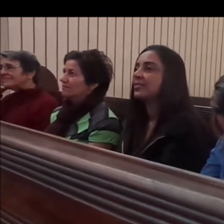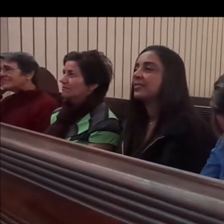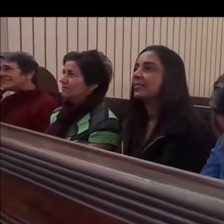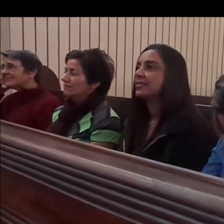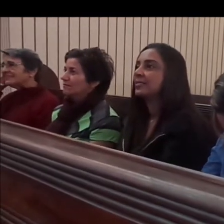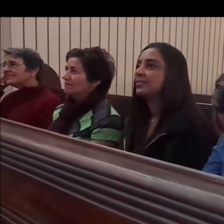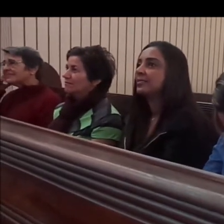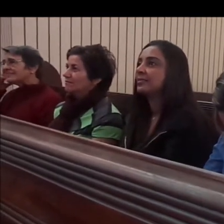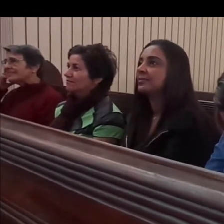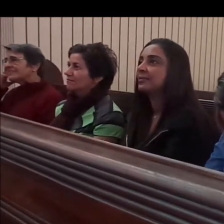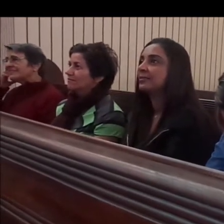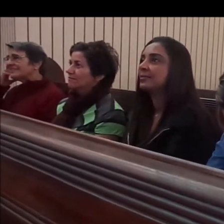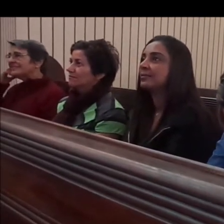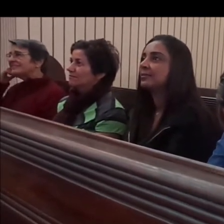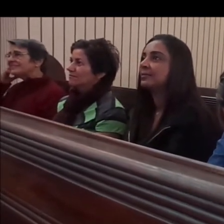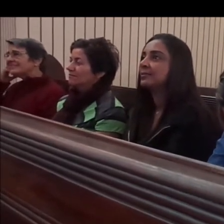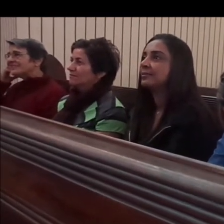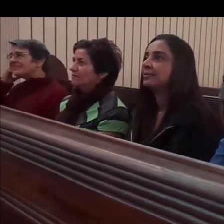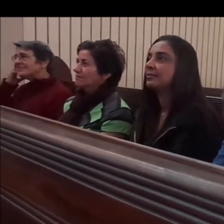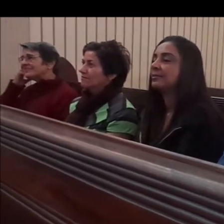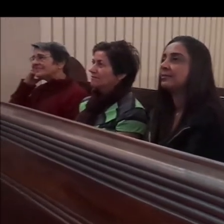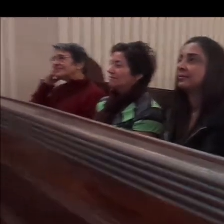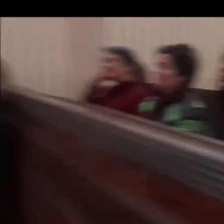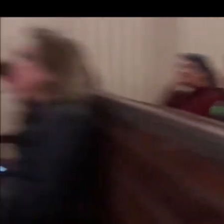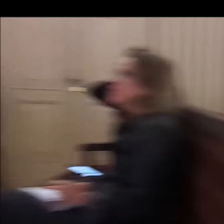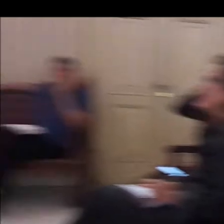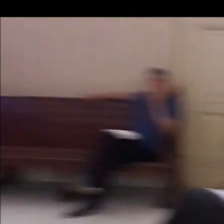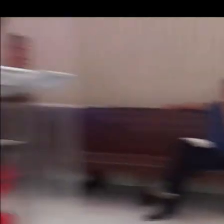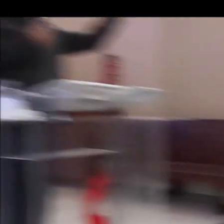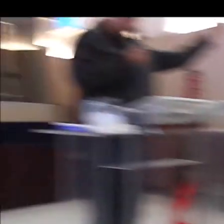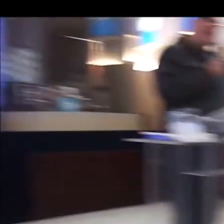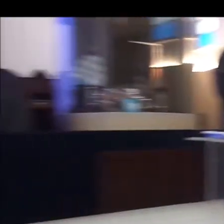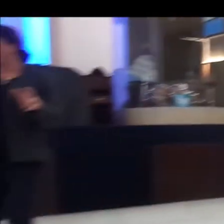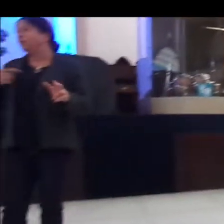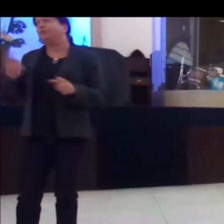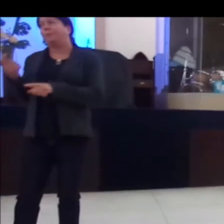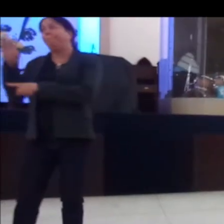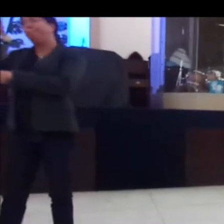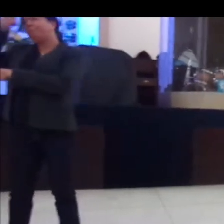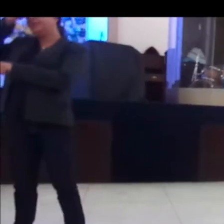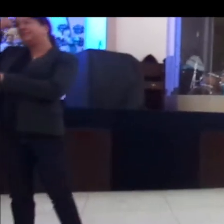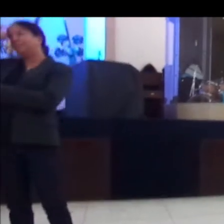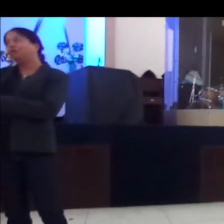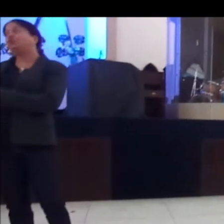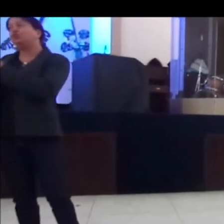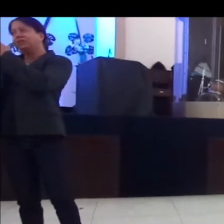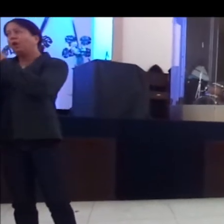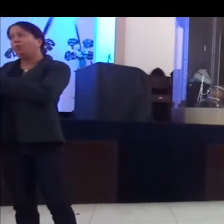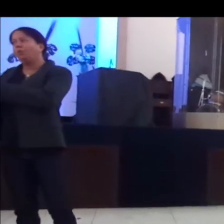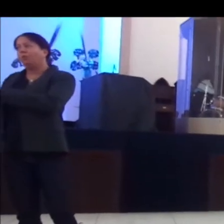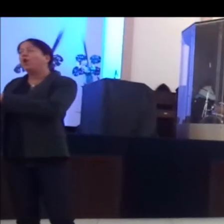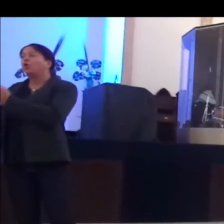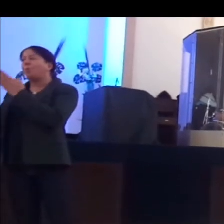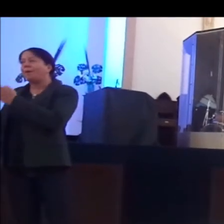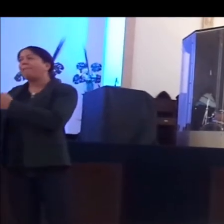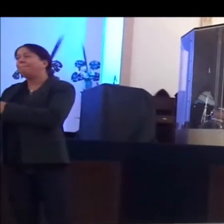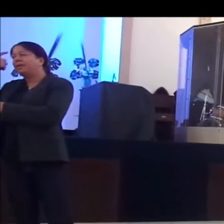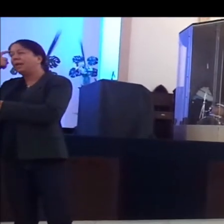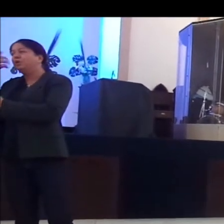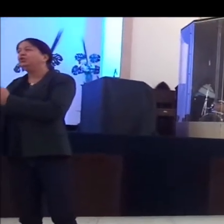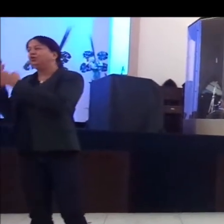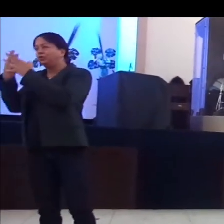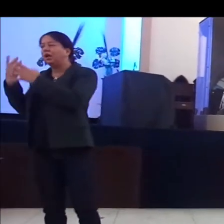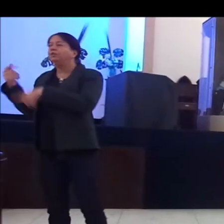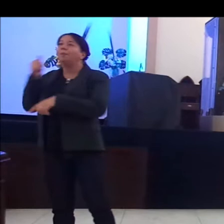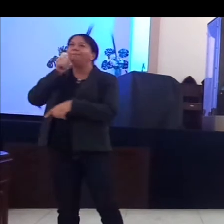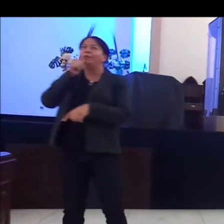Só mulheres com histórico sujo. Histórico sujo, de acordo com a mentalidade do judeu. E aí nós